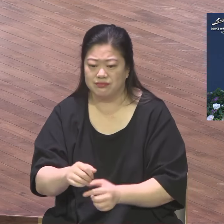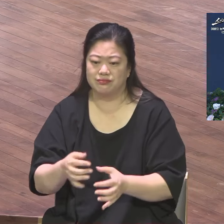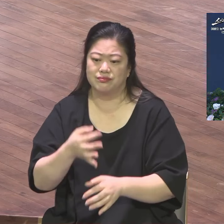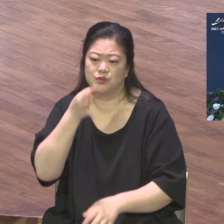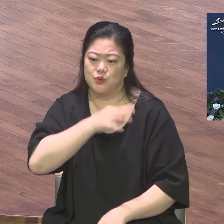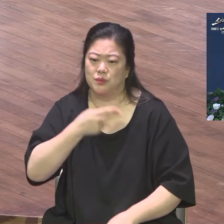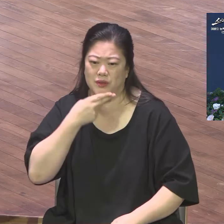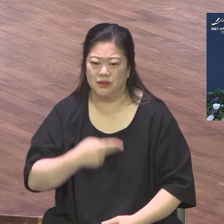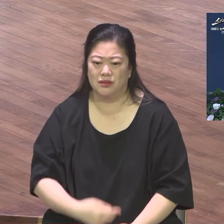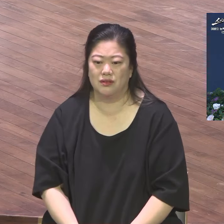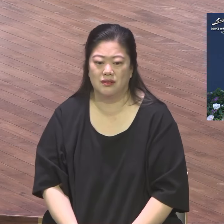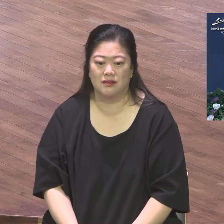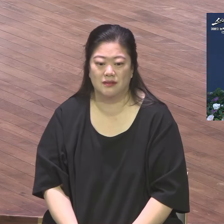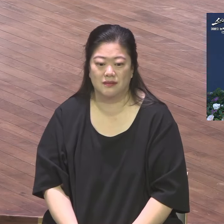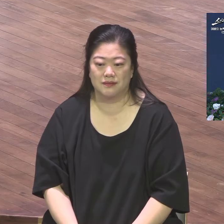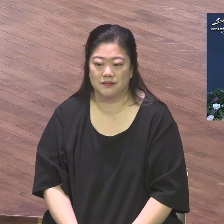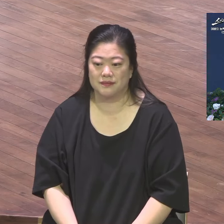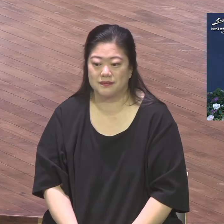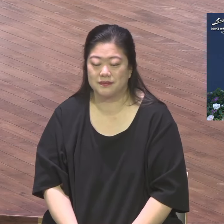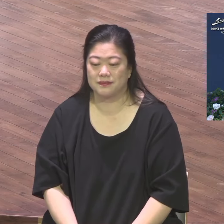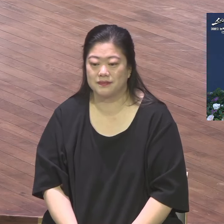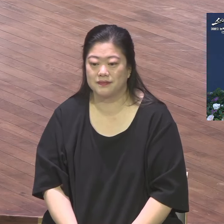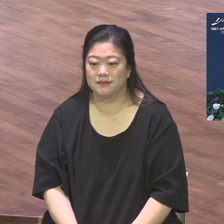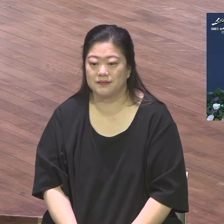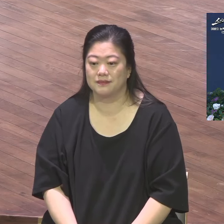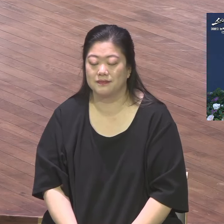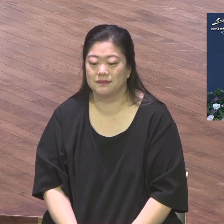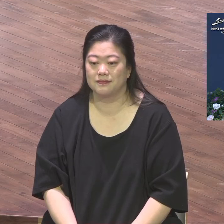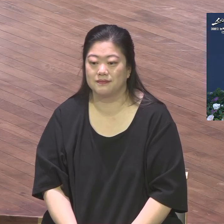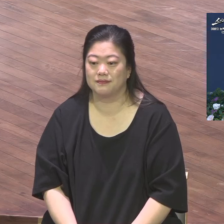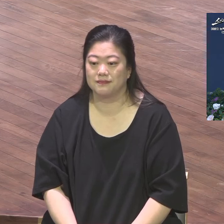있다는 것입니다. 하나님 앞에